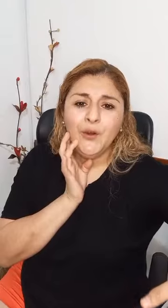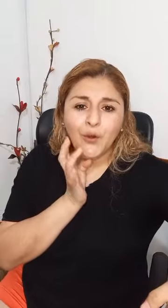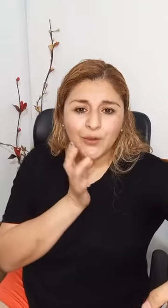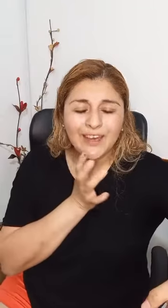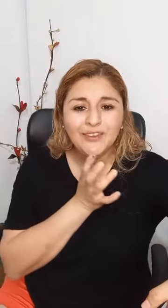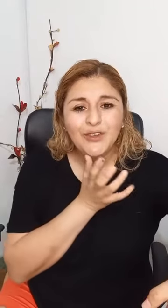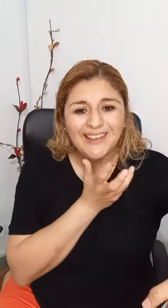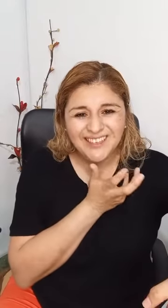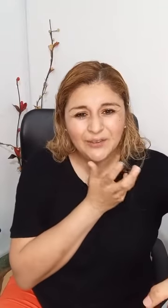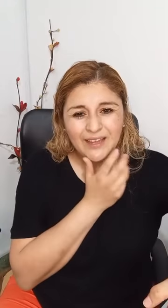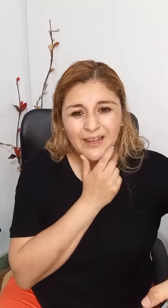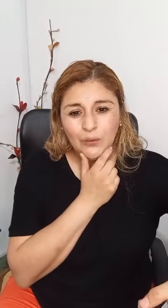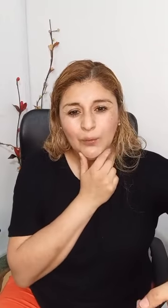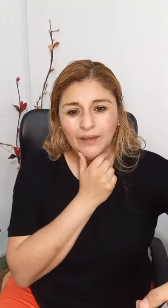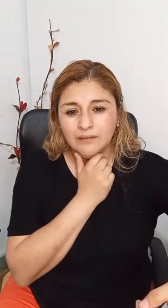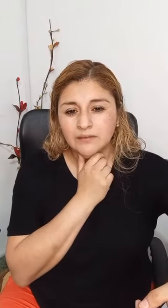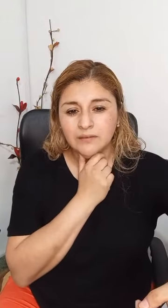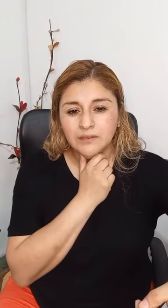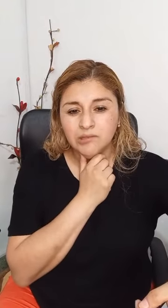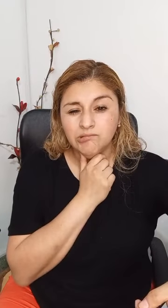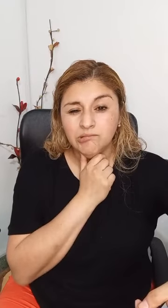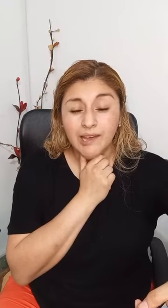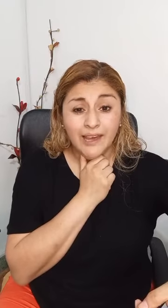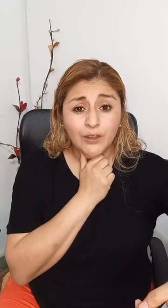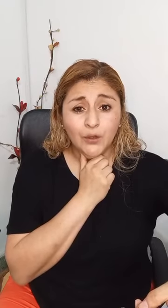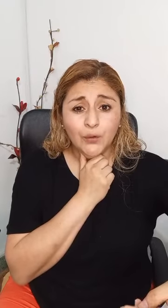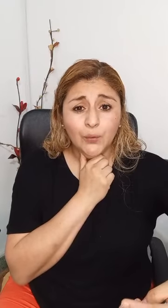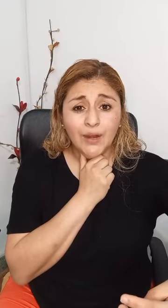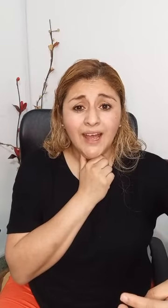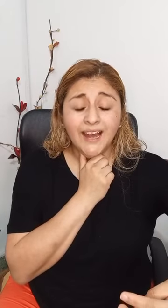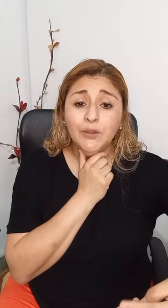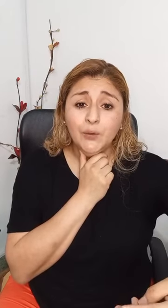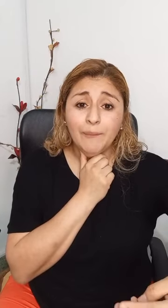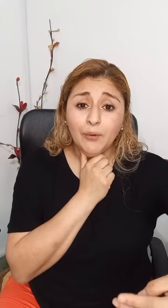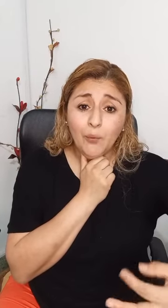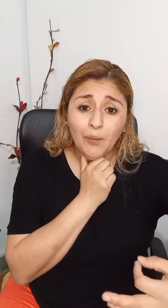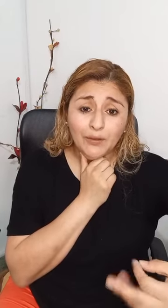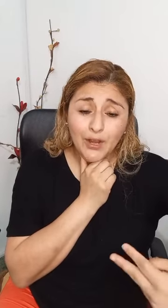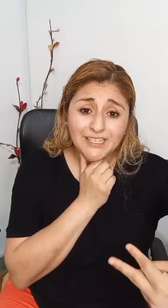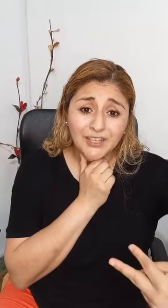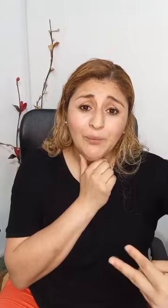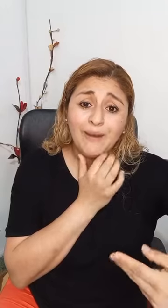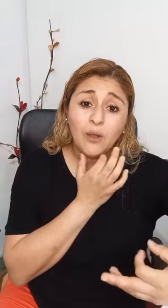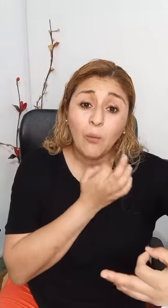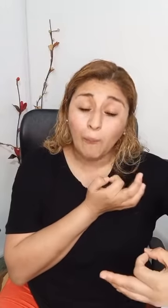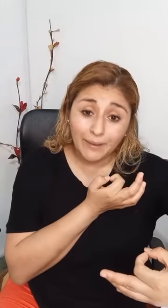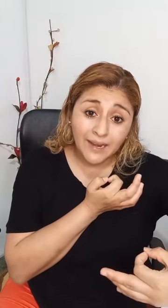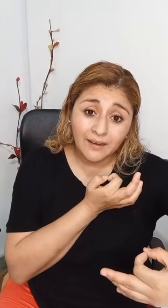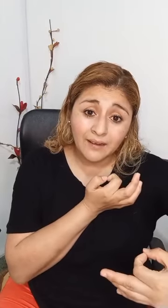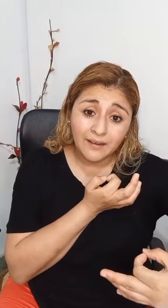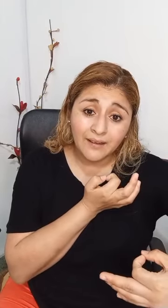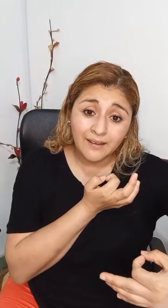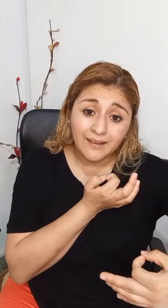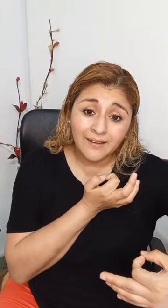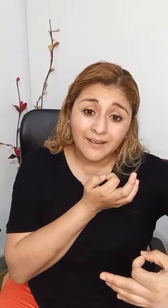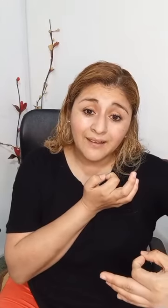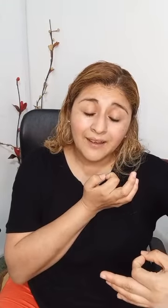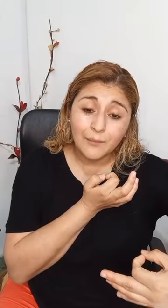¿con qué ojos estoy haciendo esa lectura? Estoy con una lectura por juntos. Estoy leyendo para cumplir